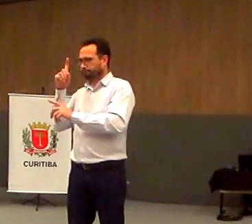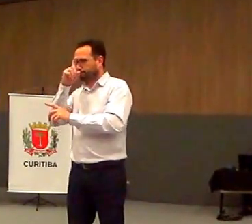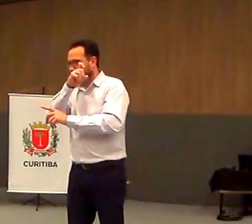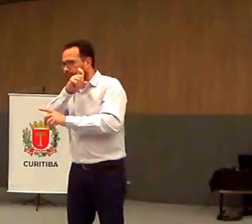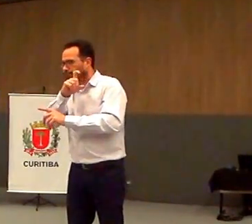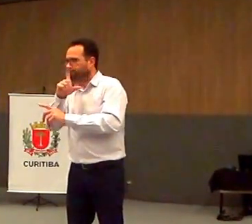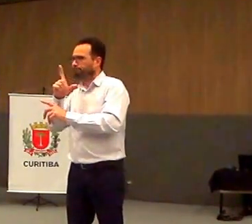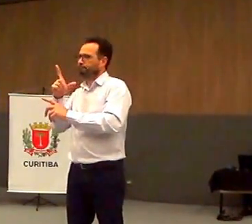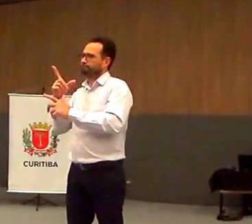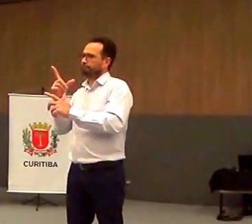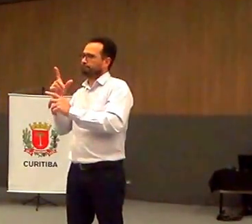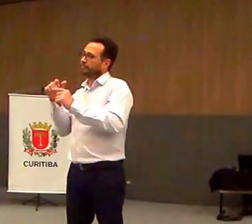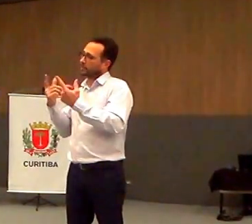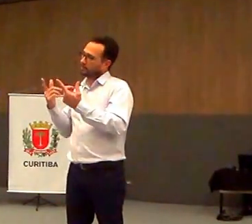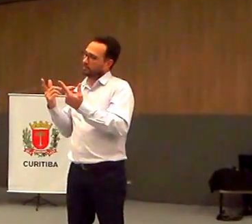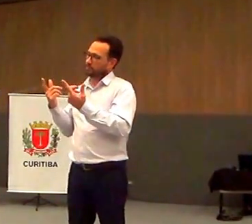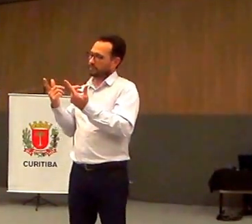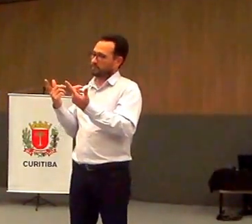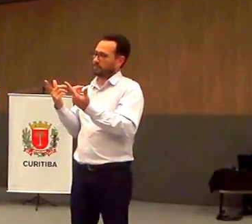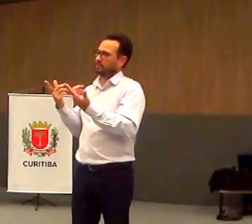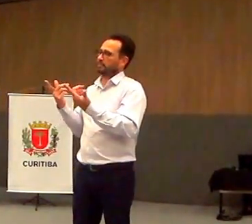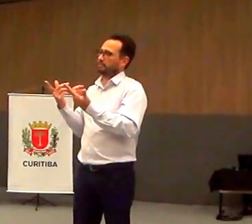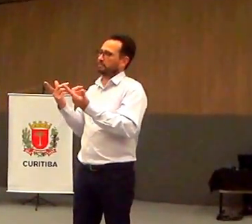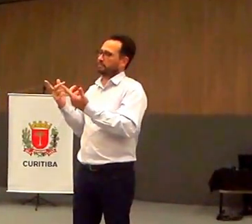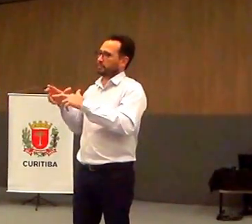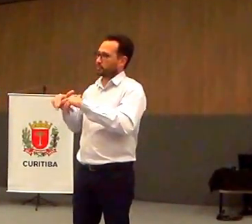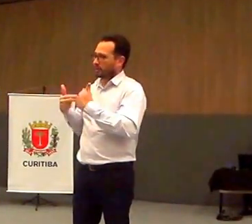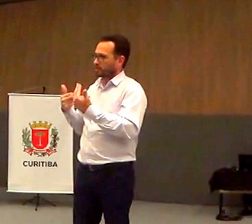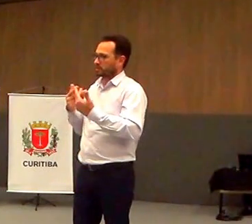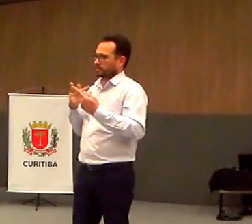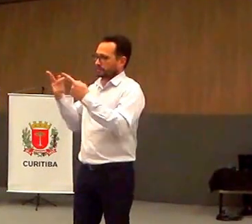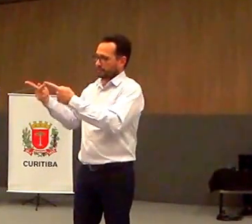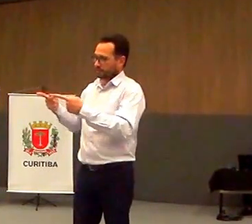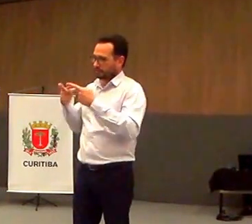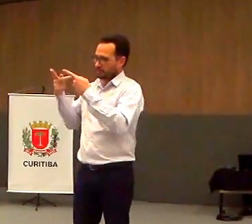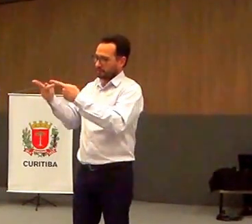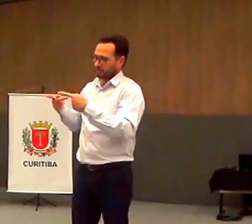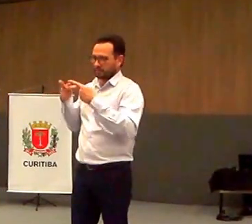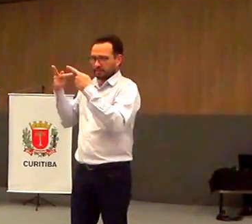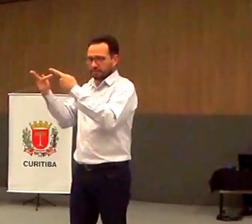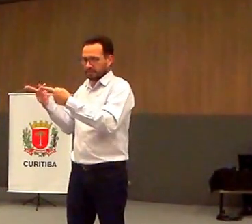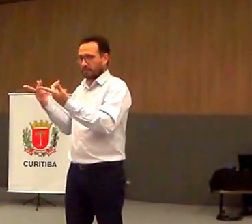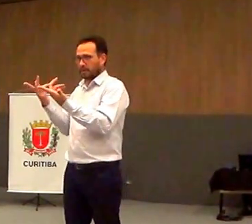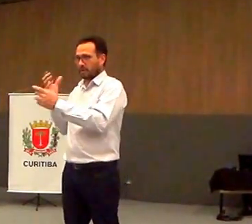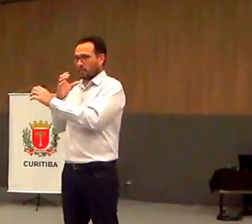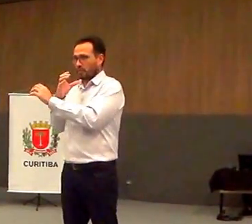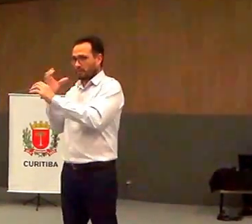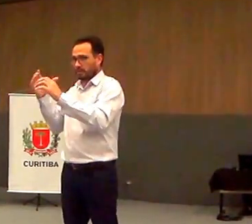intrafamiliares, entre eles a violência doméstica.